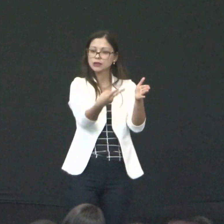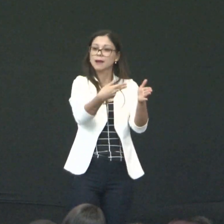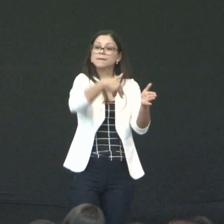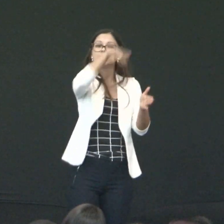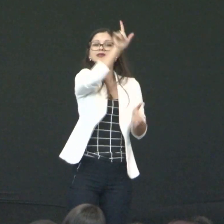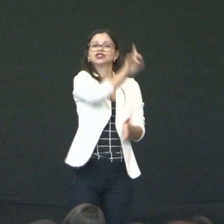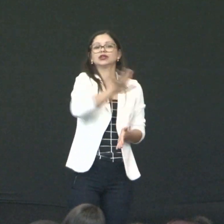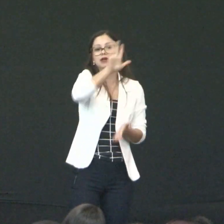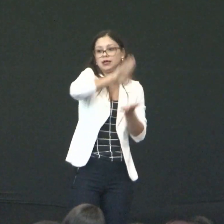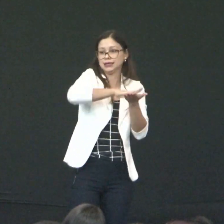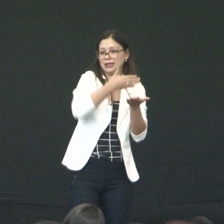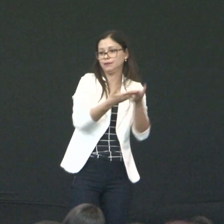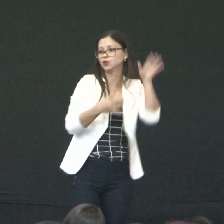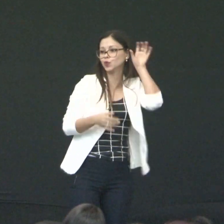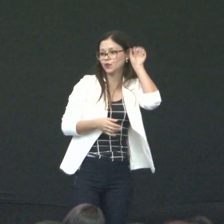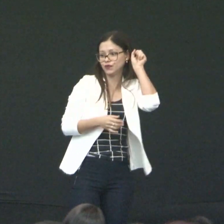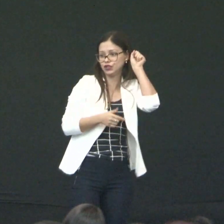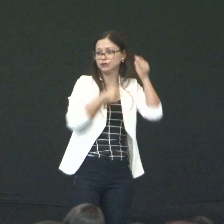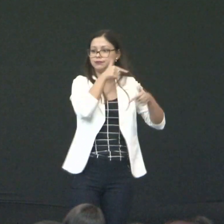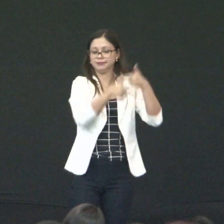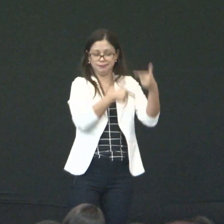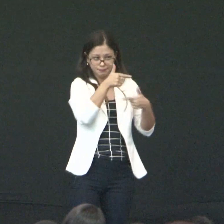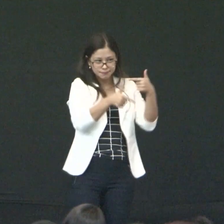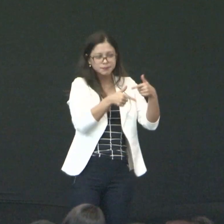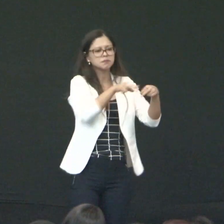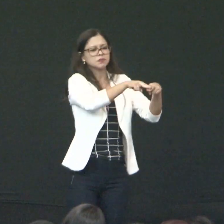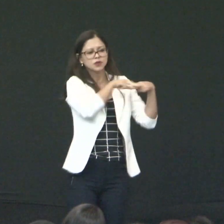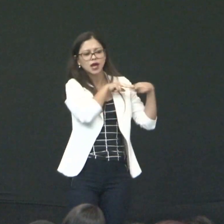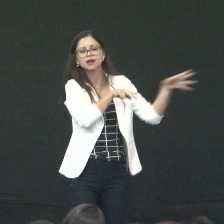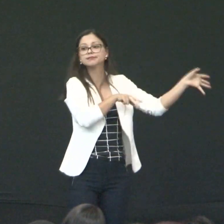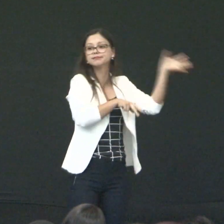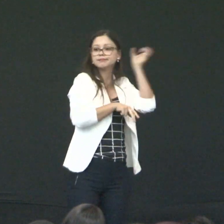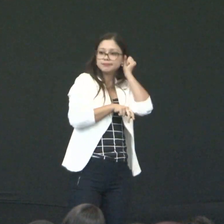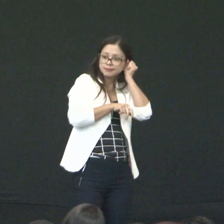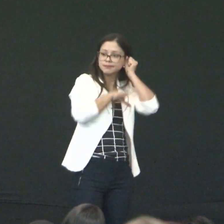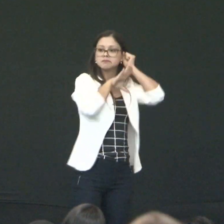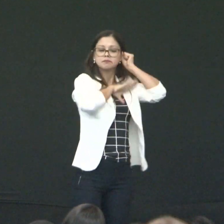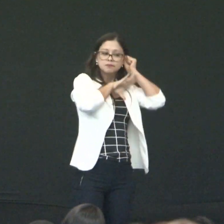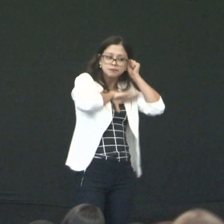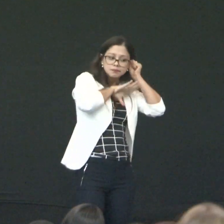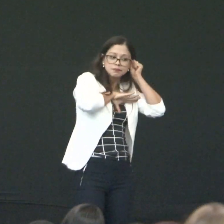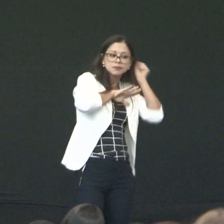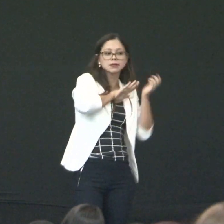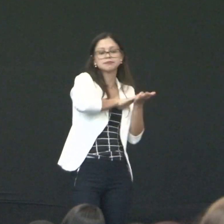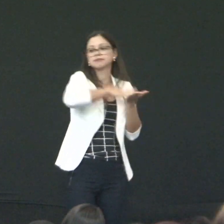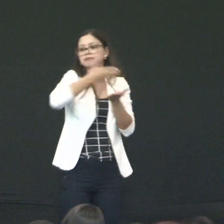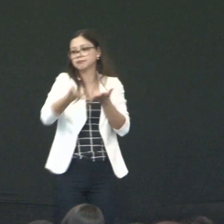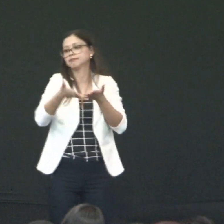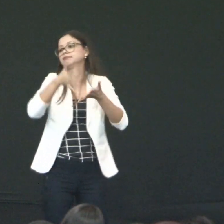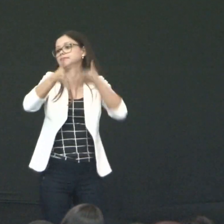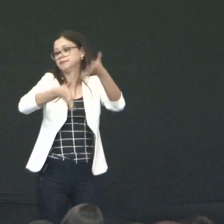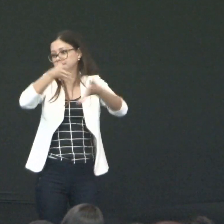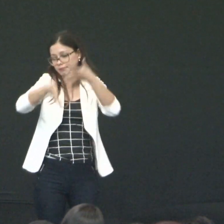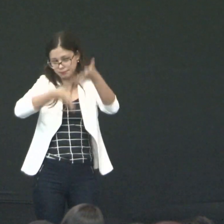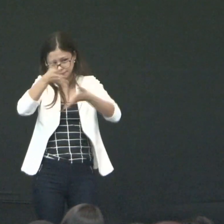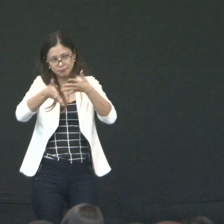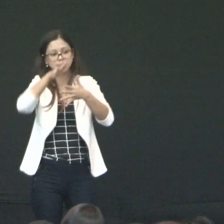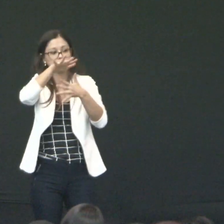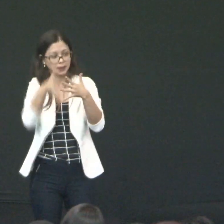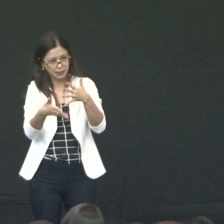A interpretação intermodal, ela exige uma percepção auditiva para a gente poder ouvir